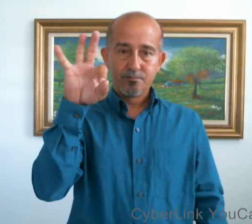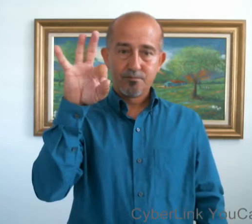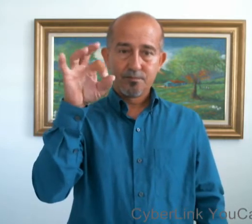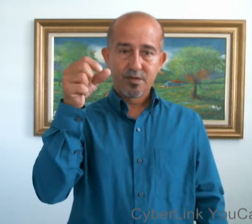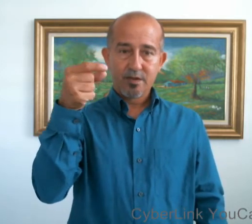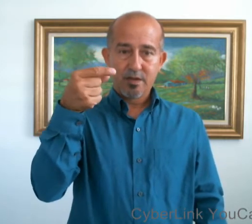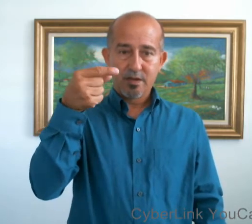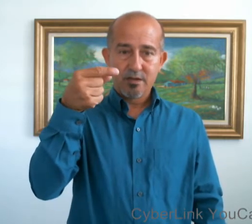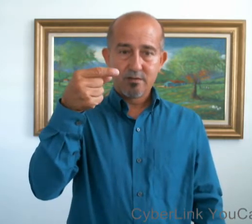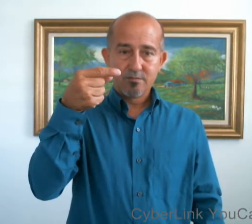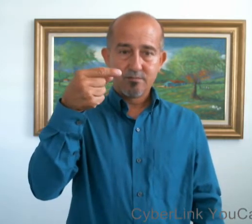E,